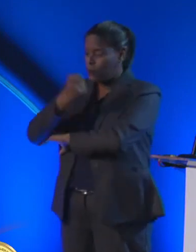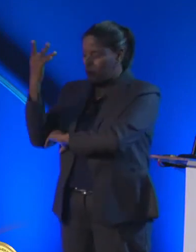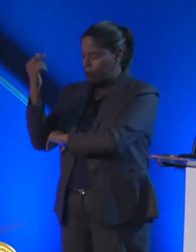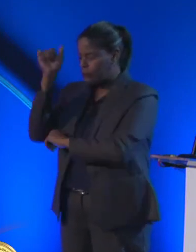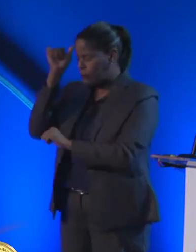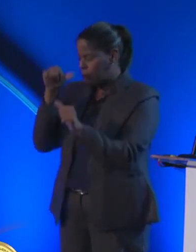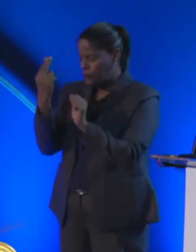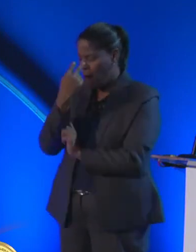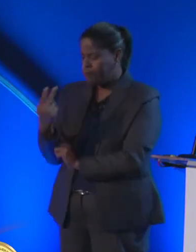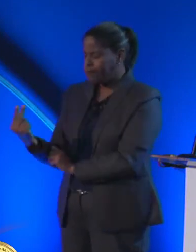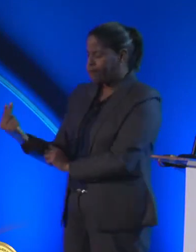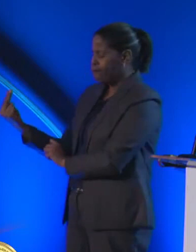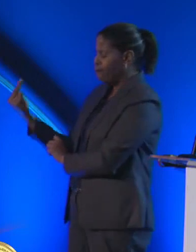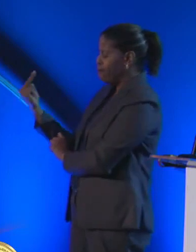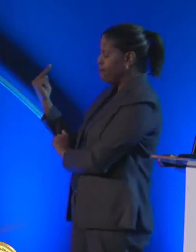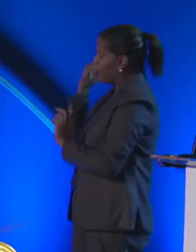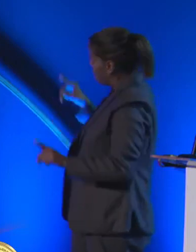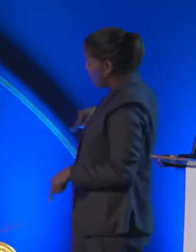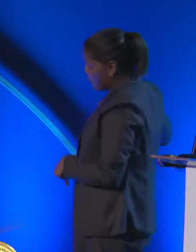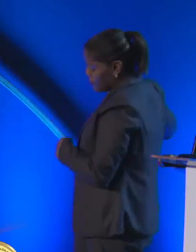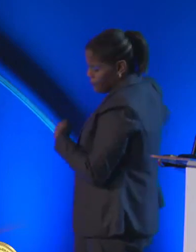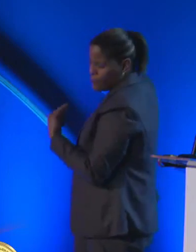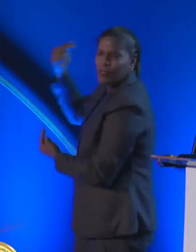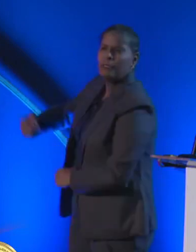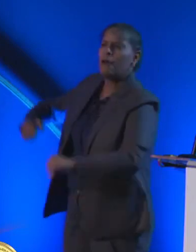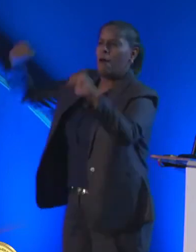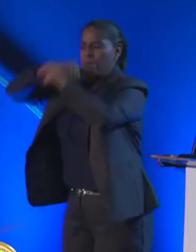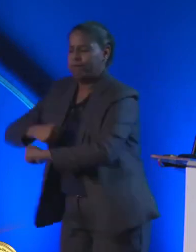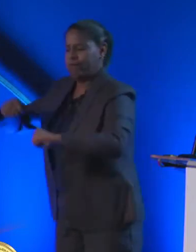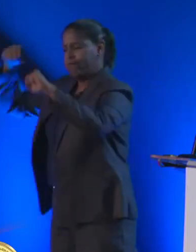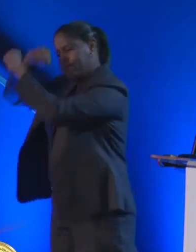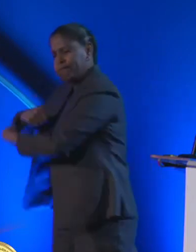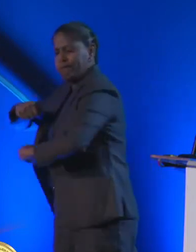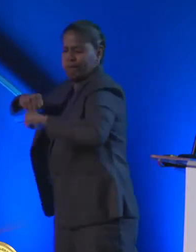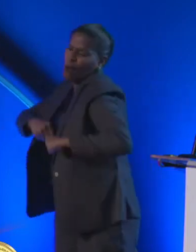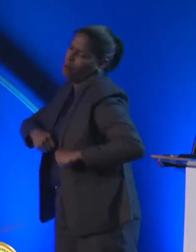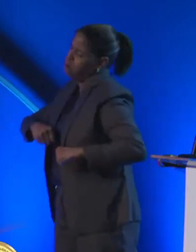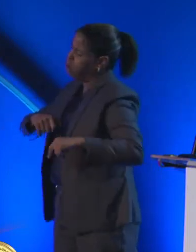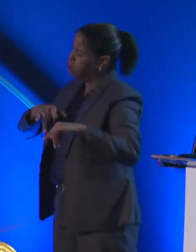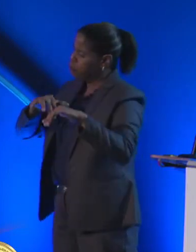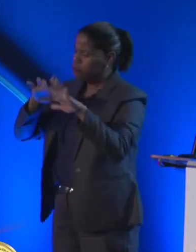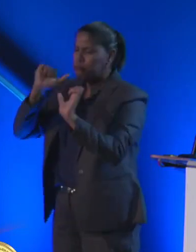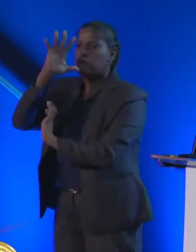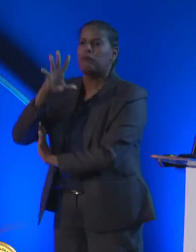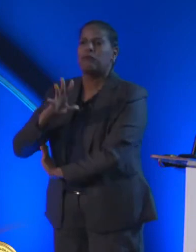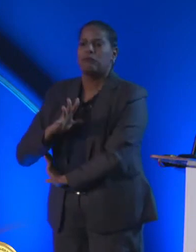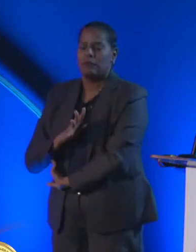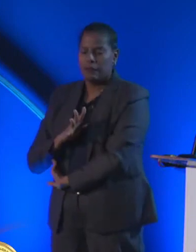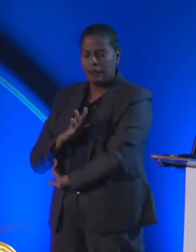conmemoramos una larga historia de lucha y sacrificio de las mujeres